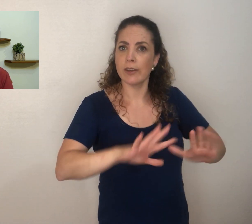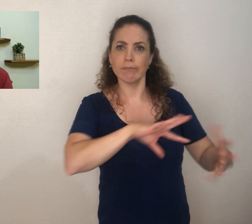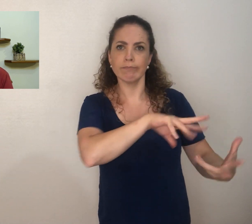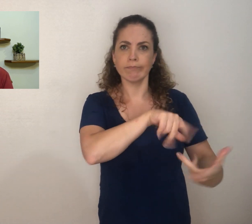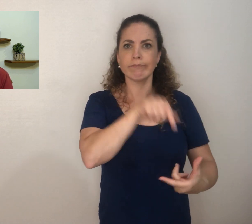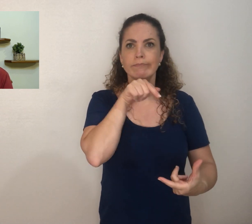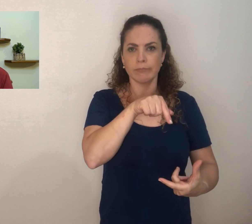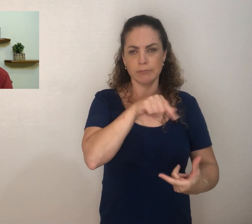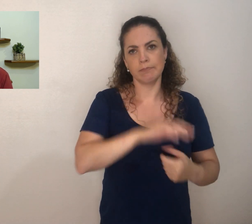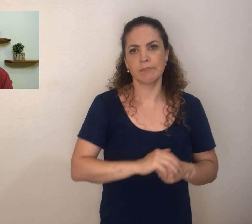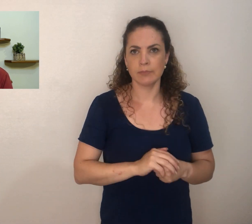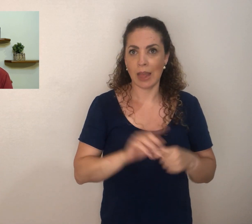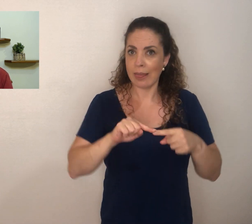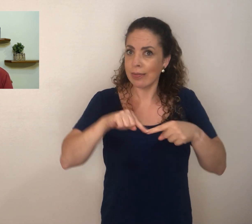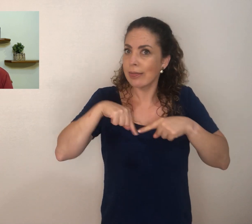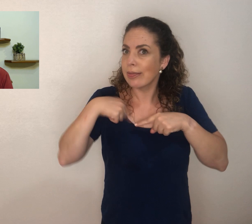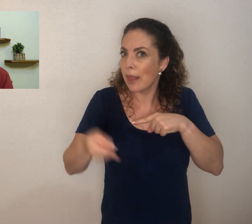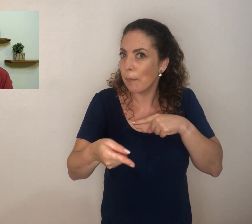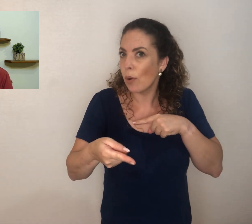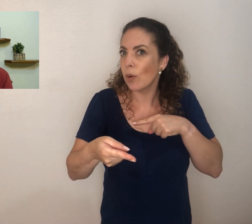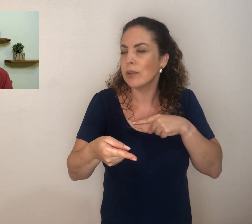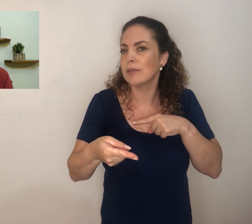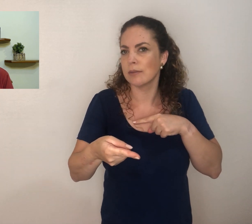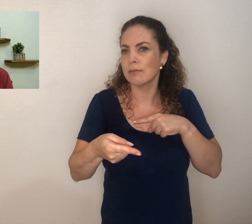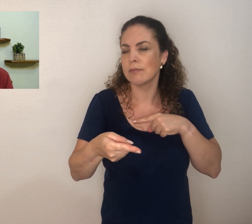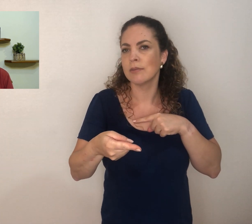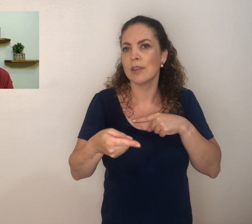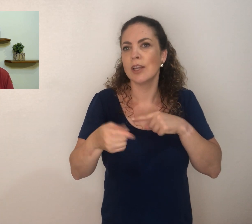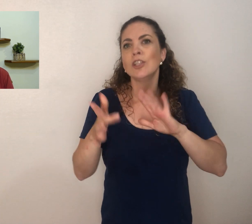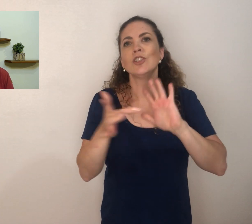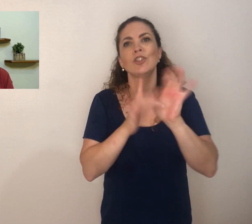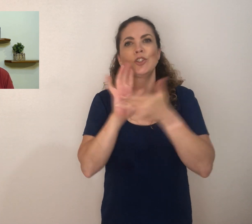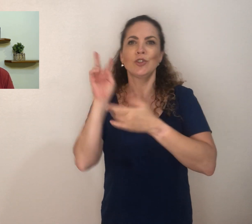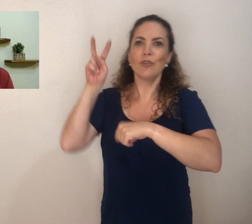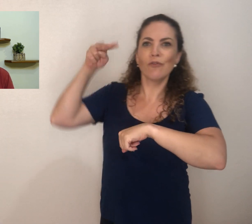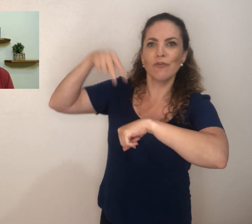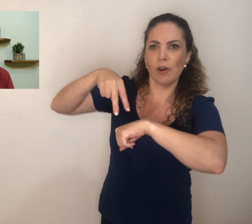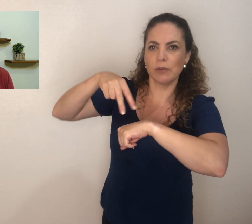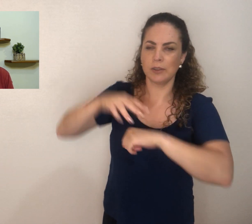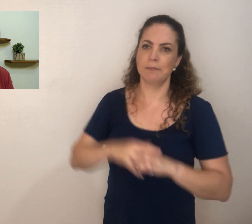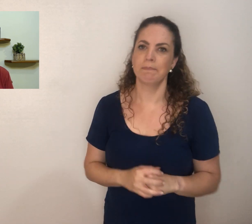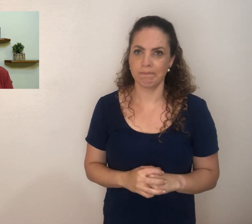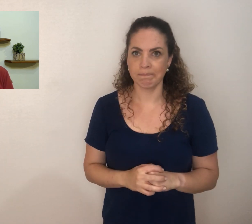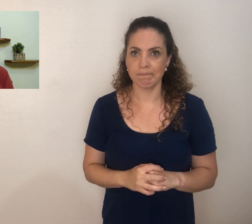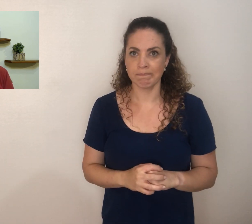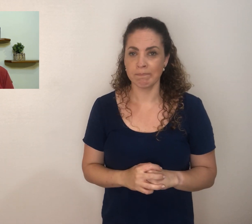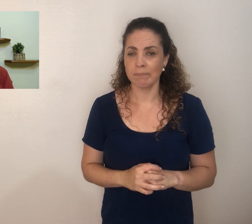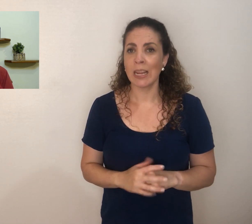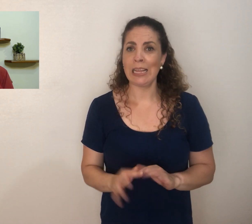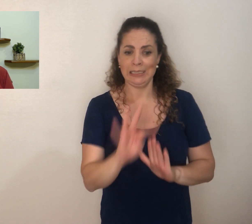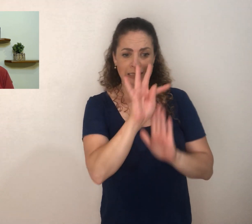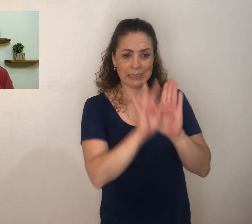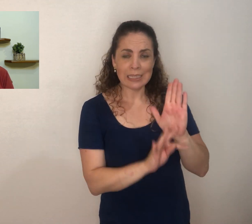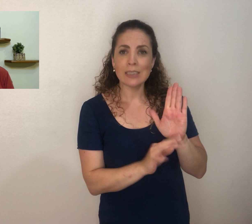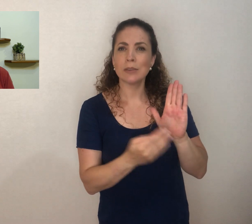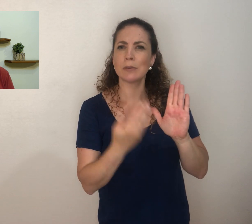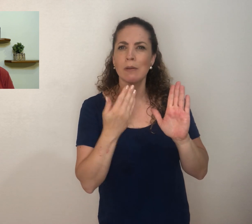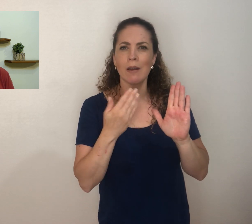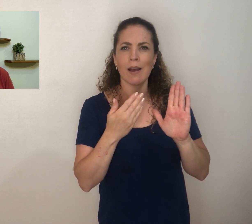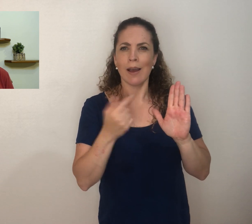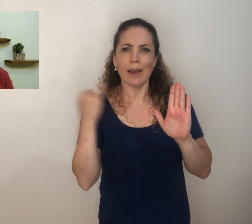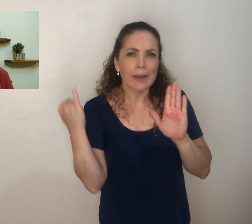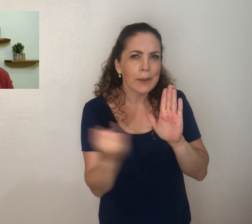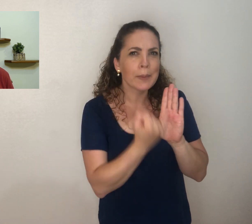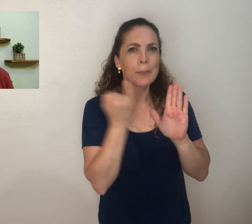Senhor e nossa união com ele. Então, este é mais um texto importante que traz uma evidência